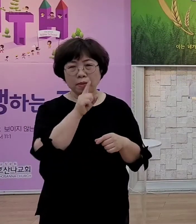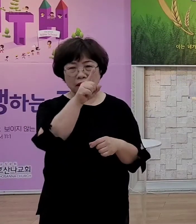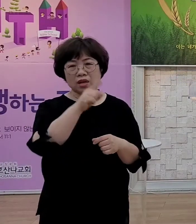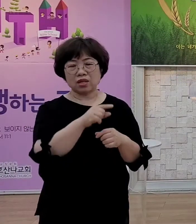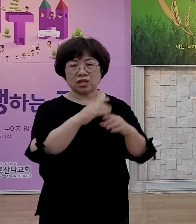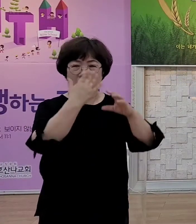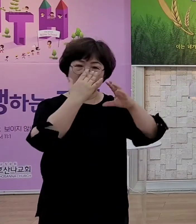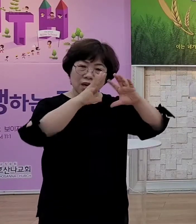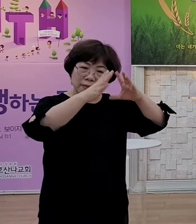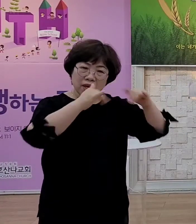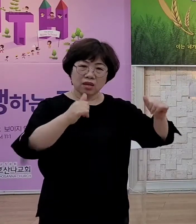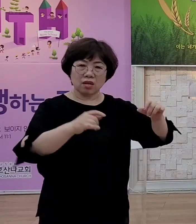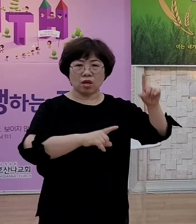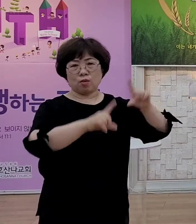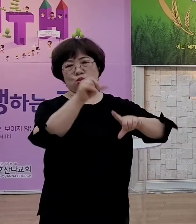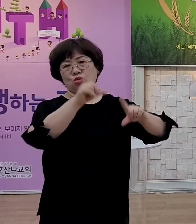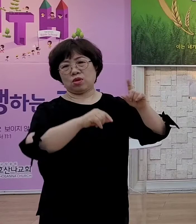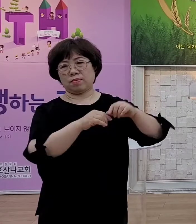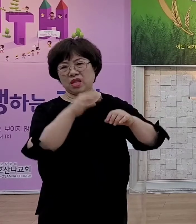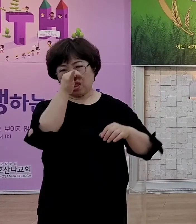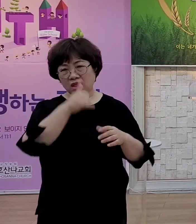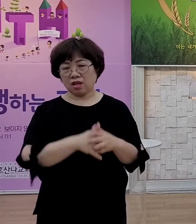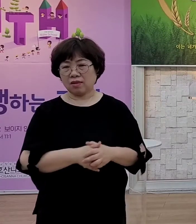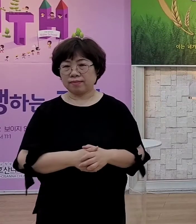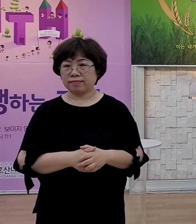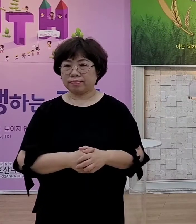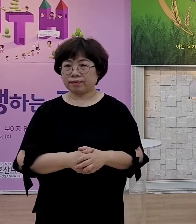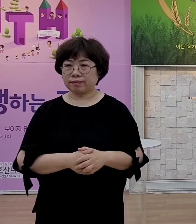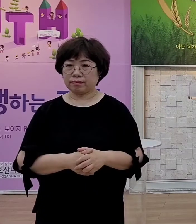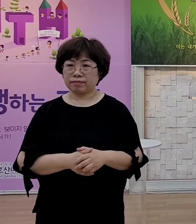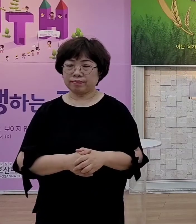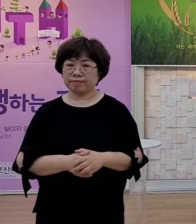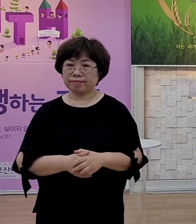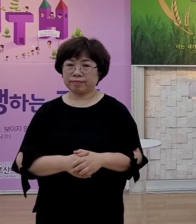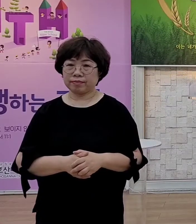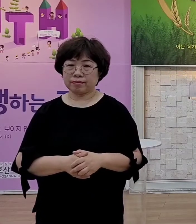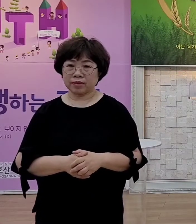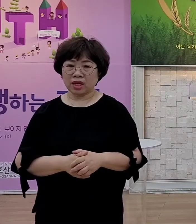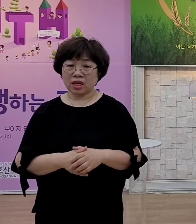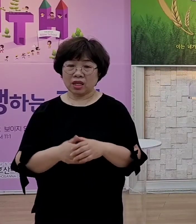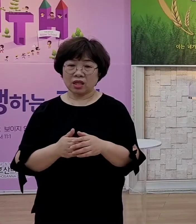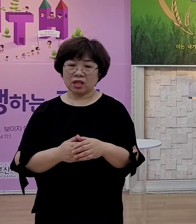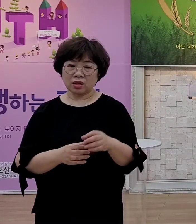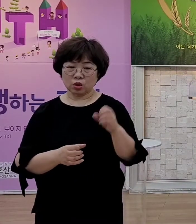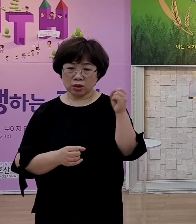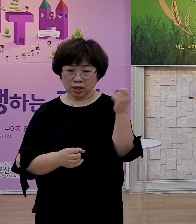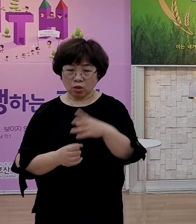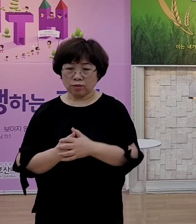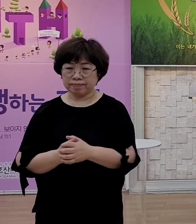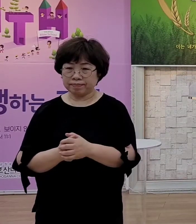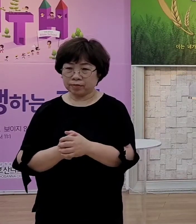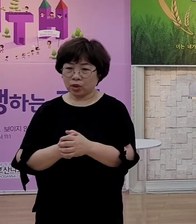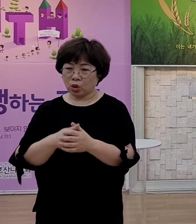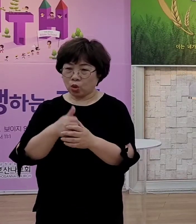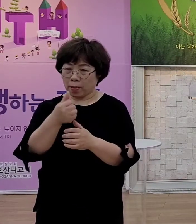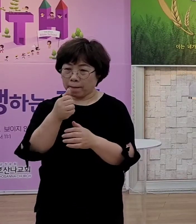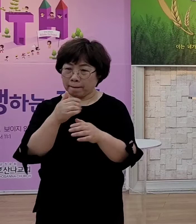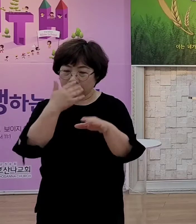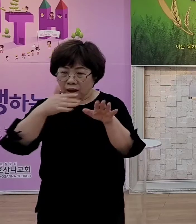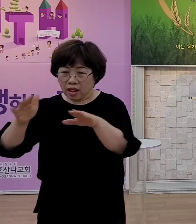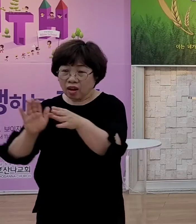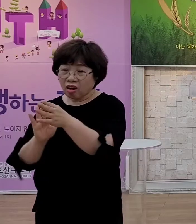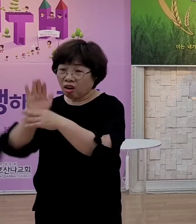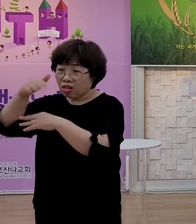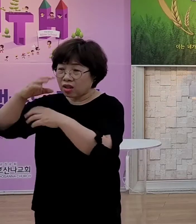그러면 홍해를 건넜죠. 그때부터 시작되는 40년의 광야 생활은 어땠습니까? 그러면 사람이 그럴 수 있다는